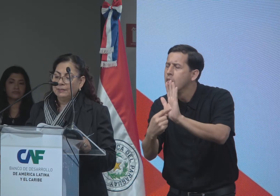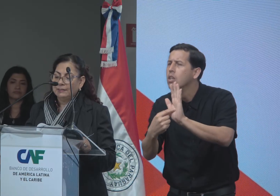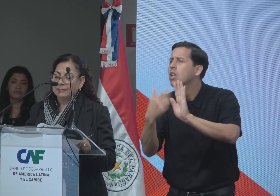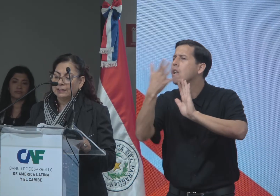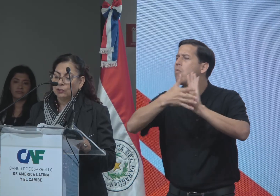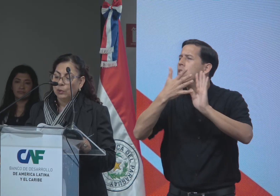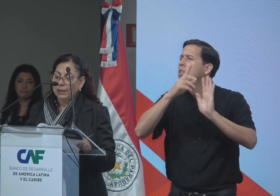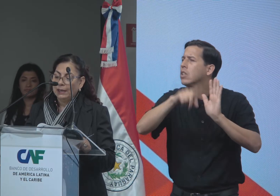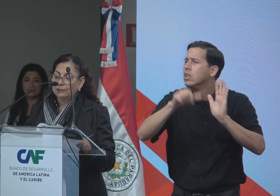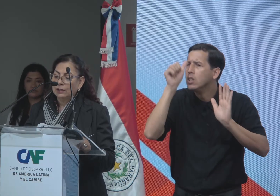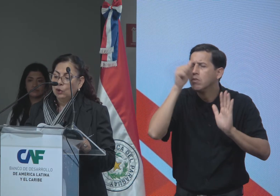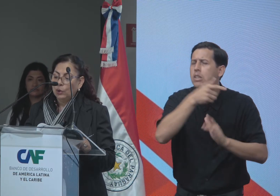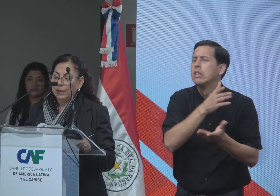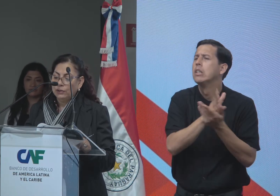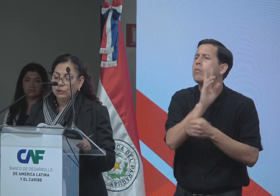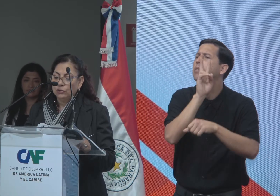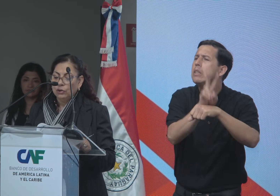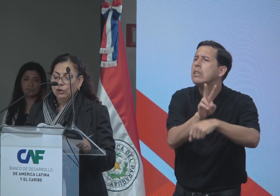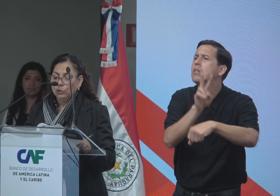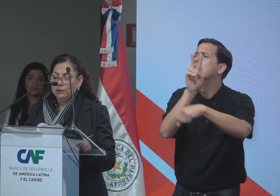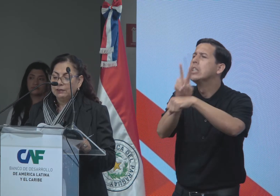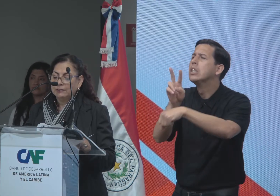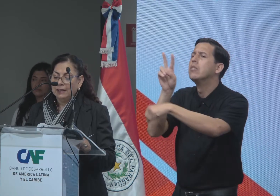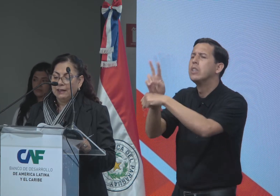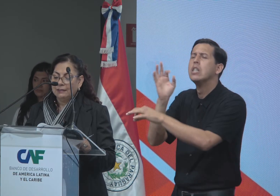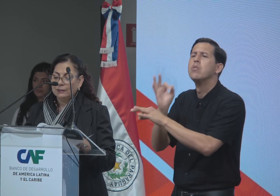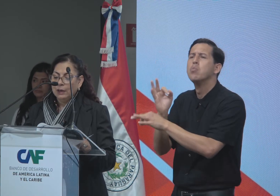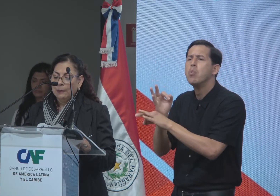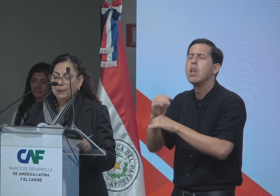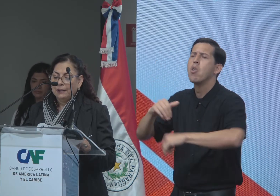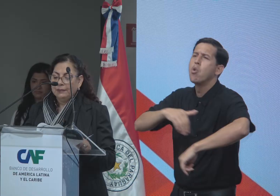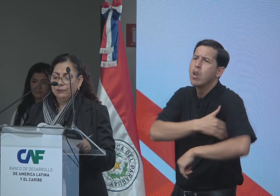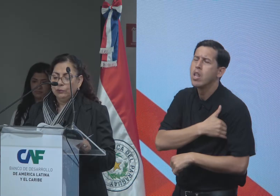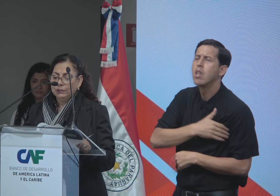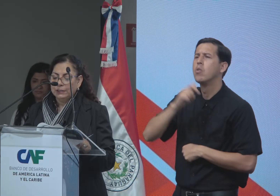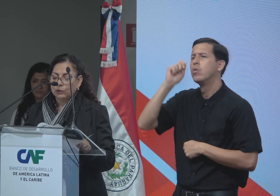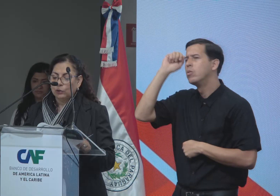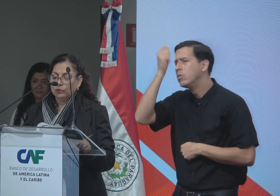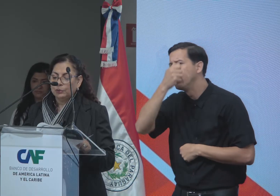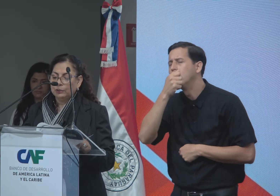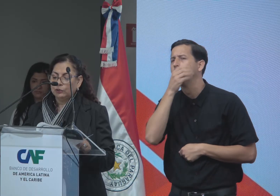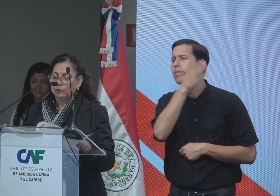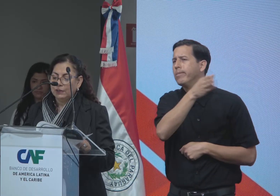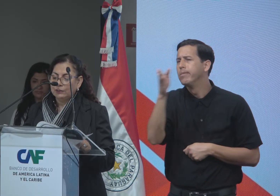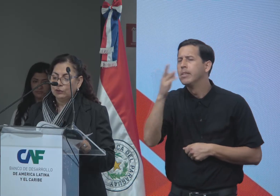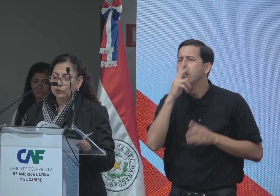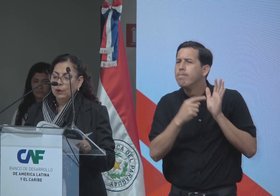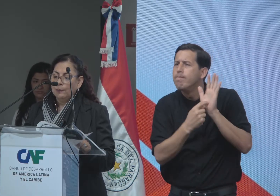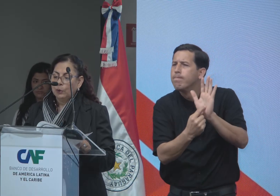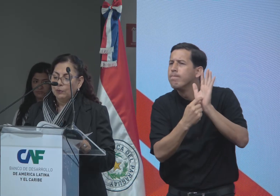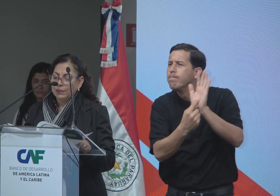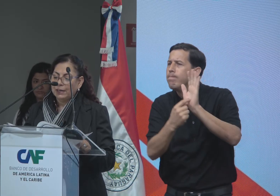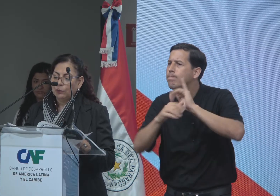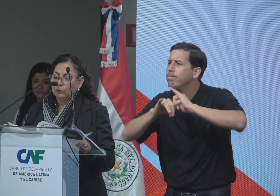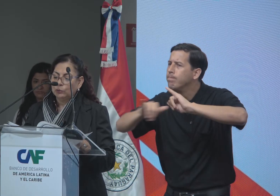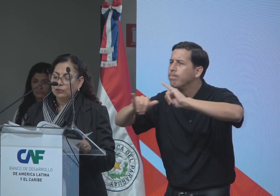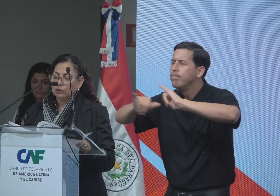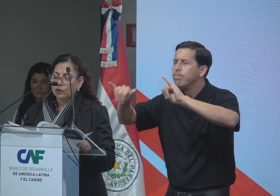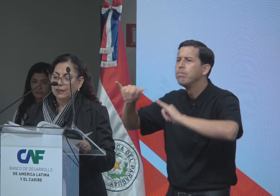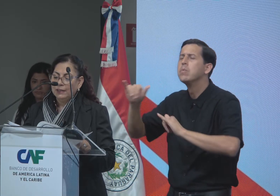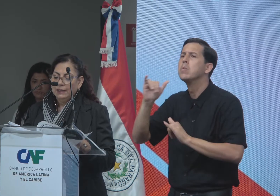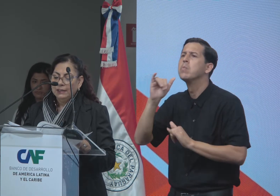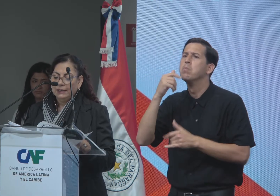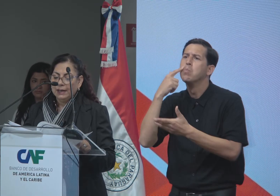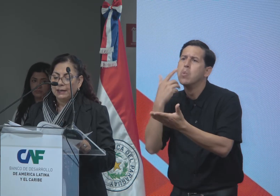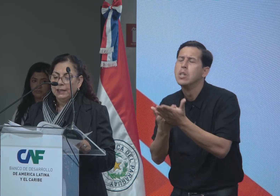realizan visitas a escuelas, colegios y universidades para difundir conocimientos básicos, promover la cultura